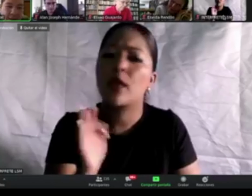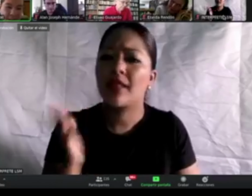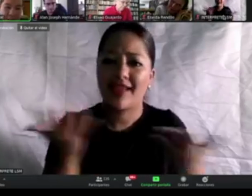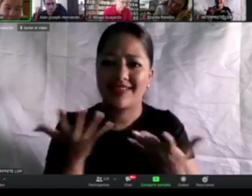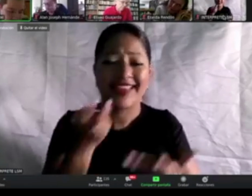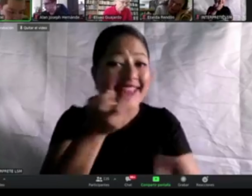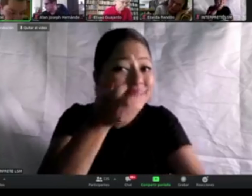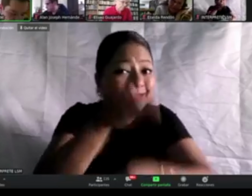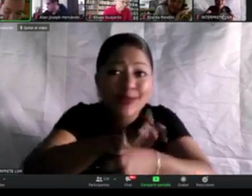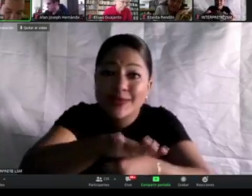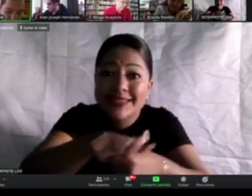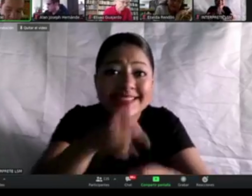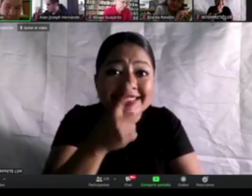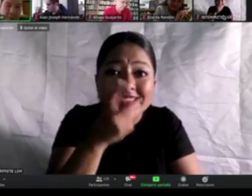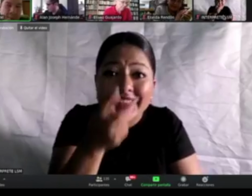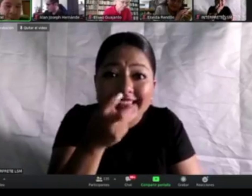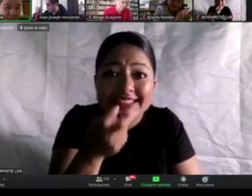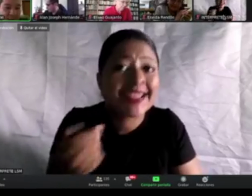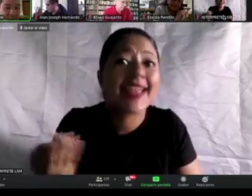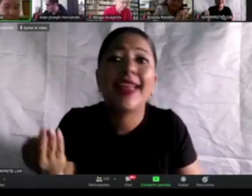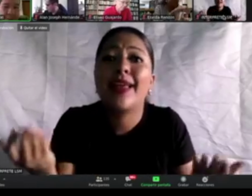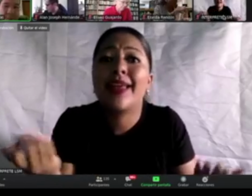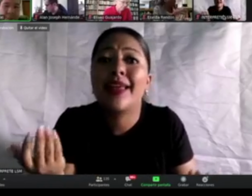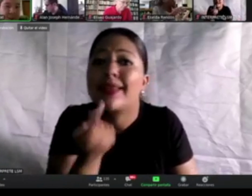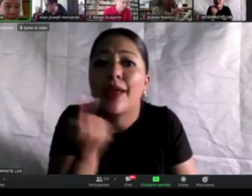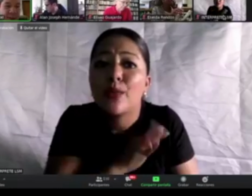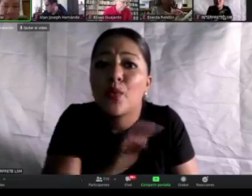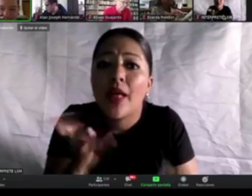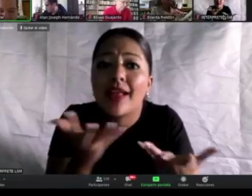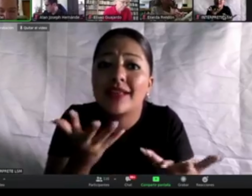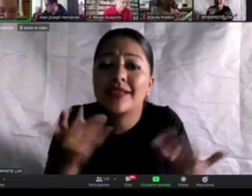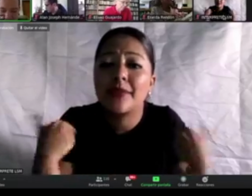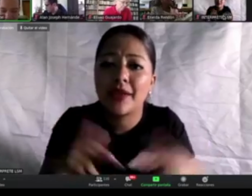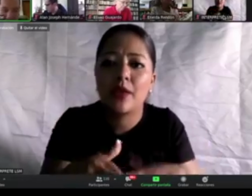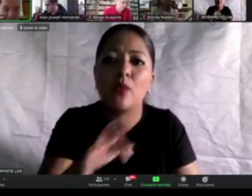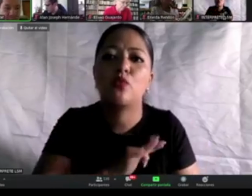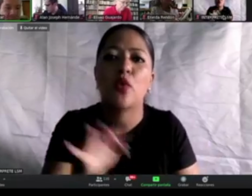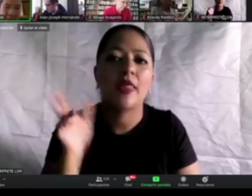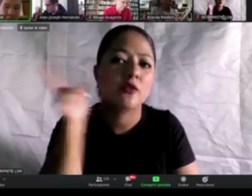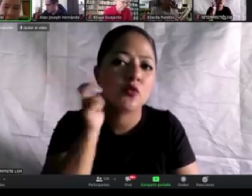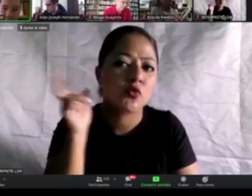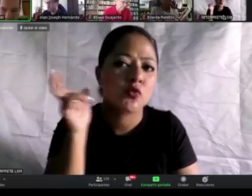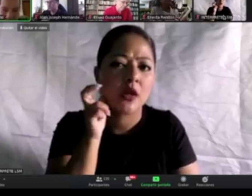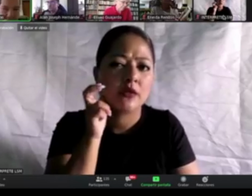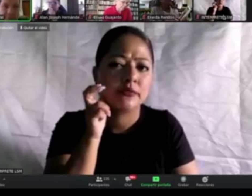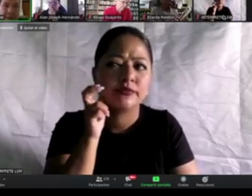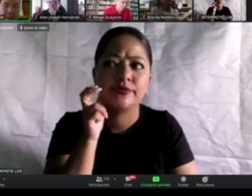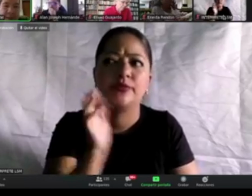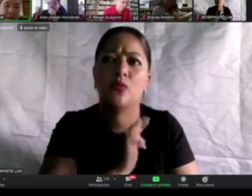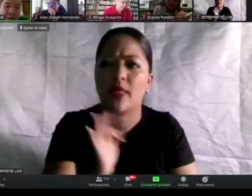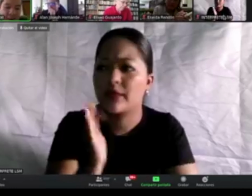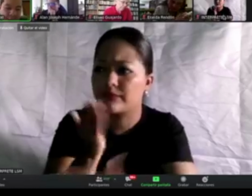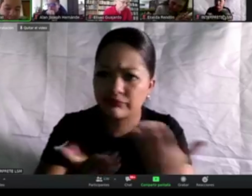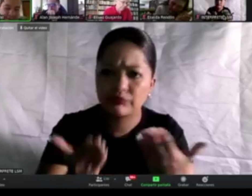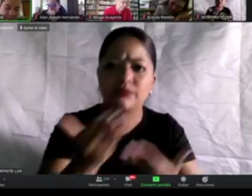que pueden hacer los profesores creo que el primer ejercicio es poder escuchar poder escuchar al otro es fundamental